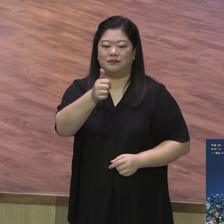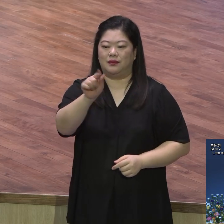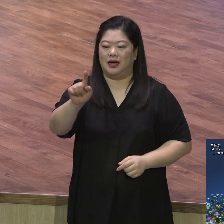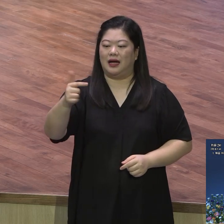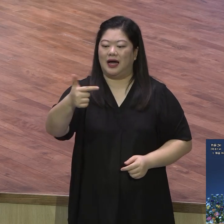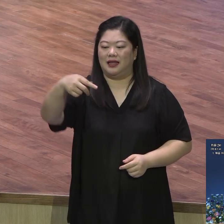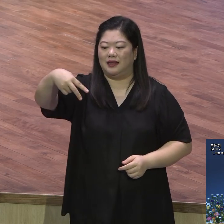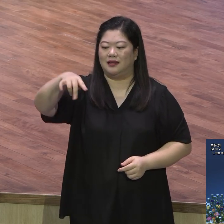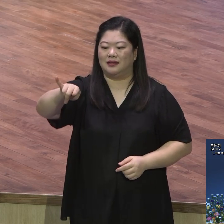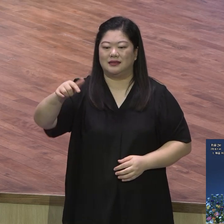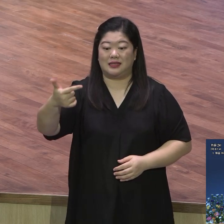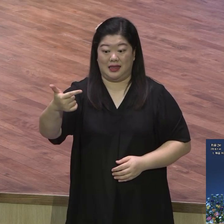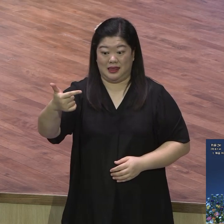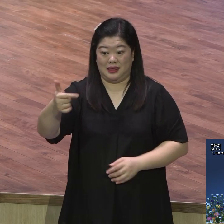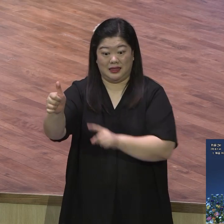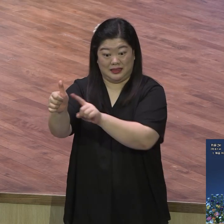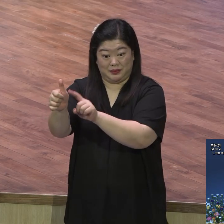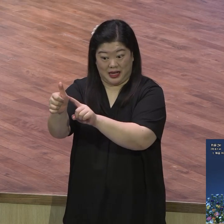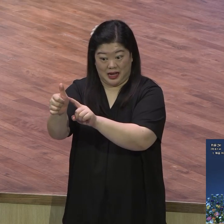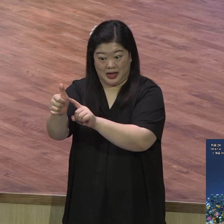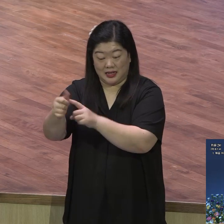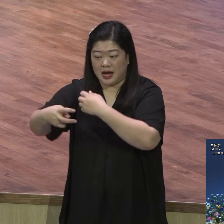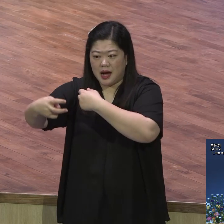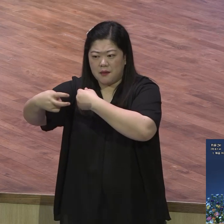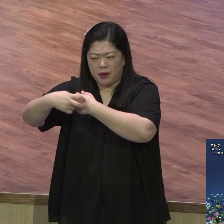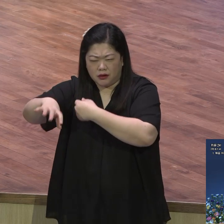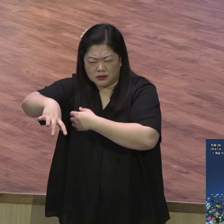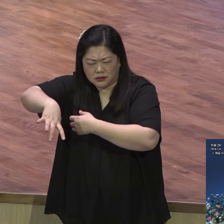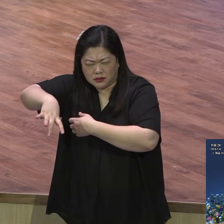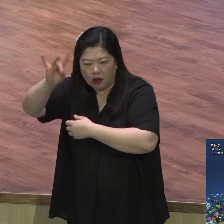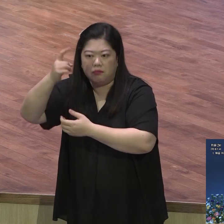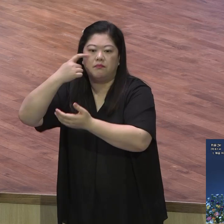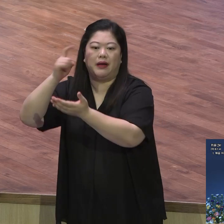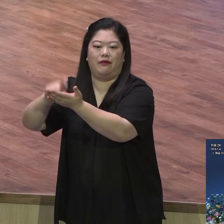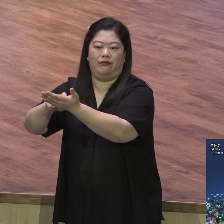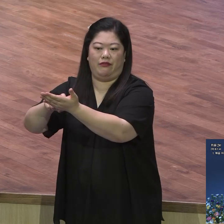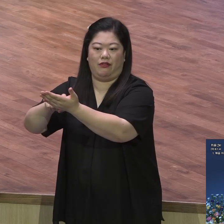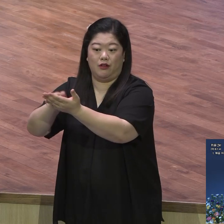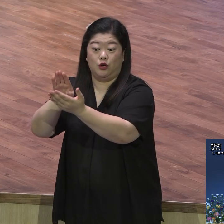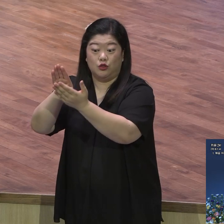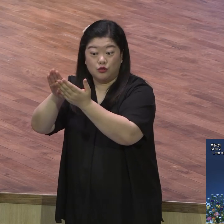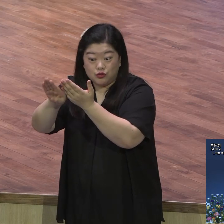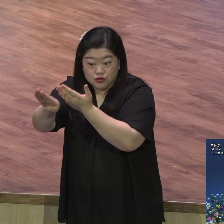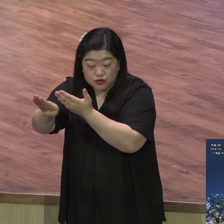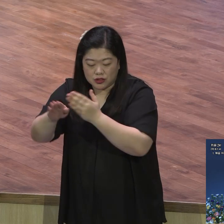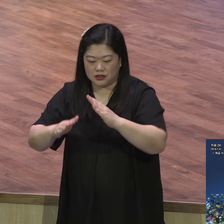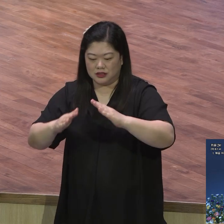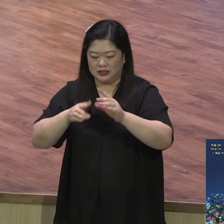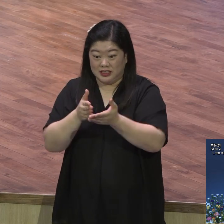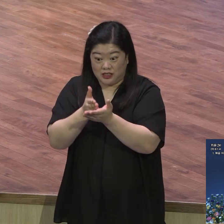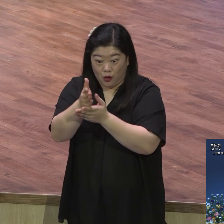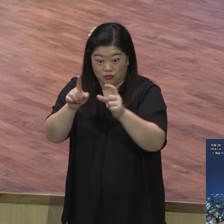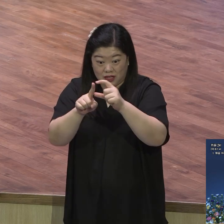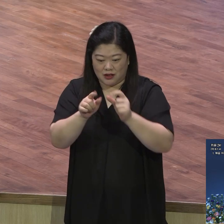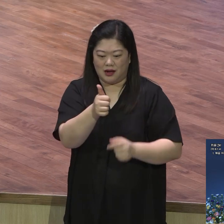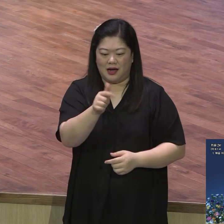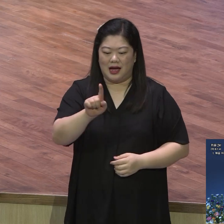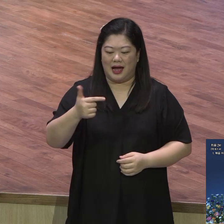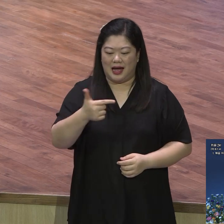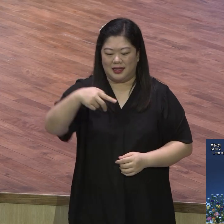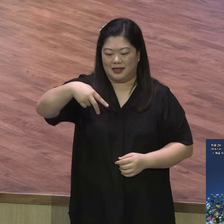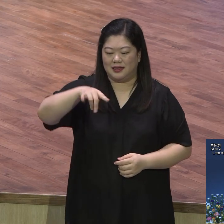그 원인 균이 뭔지 나병 일으키는 균이 뭔지를 발견했다라고